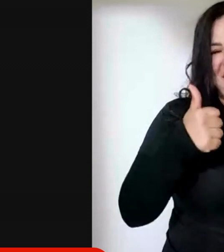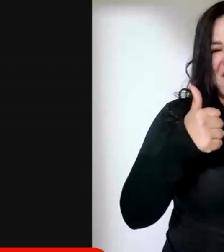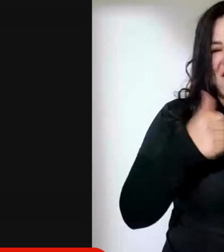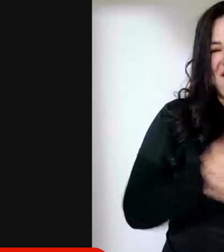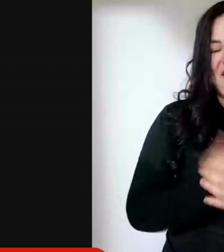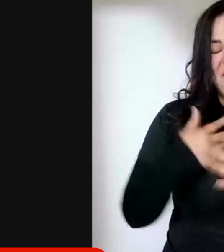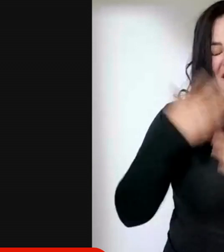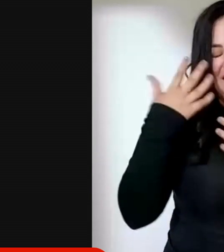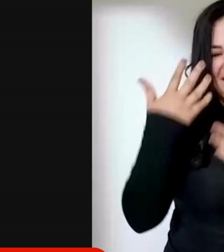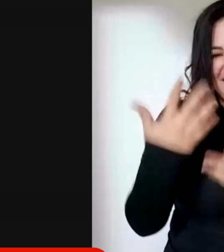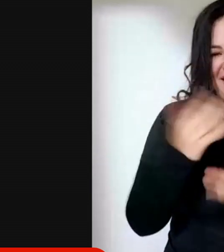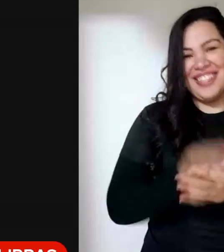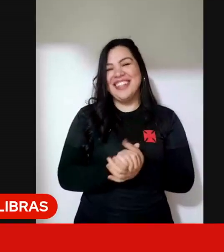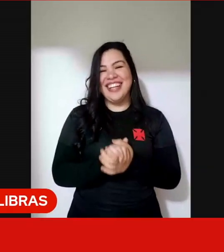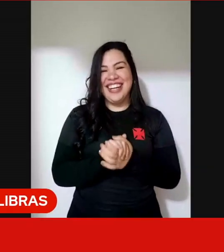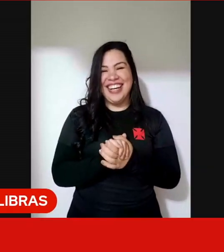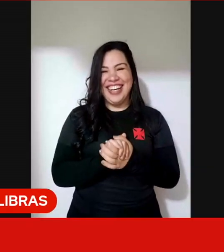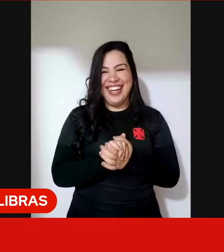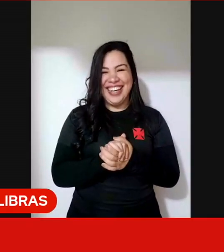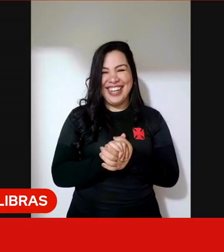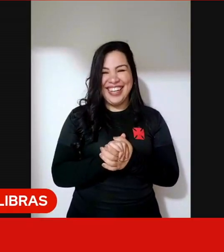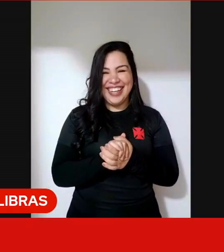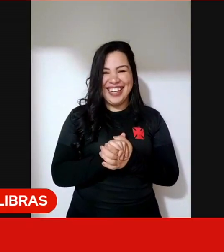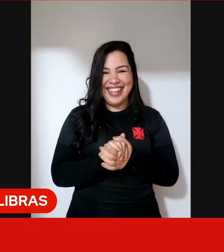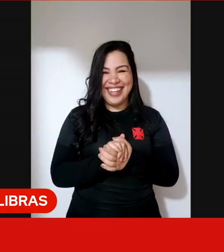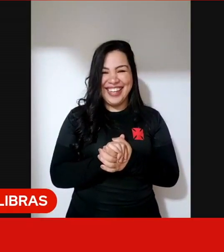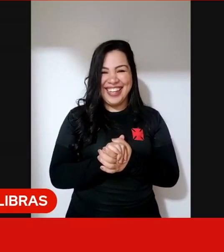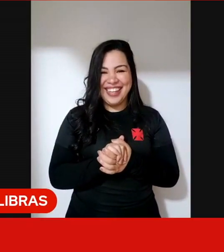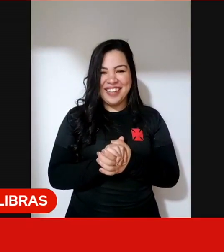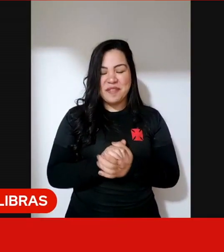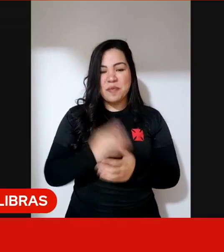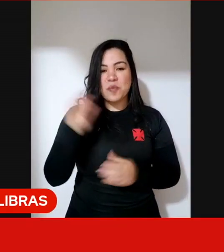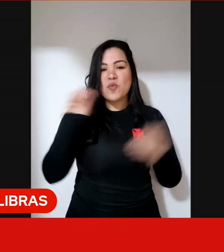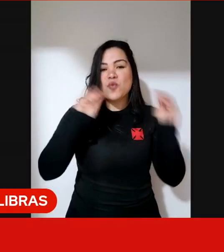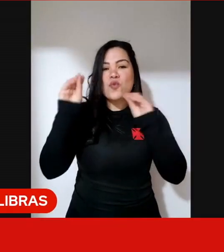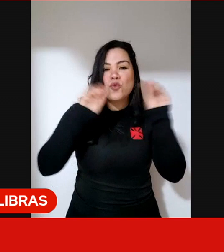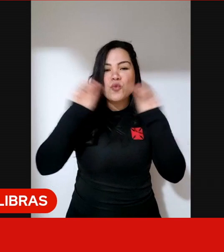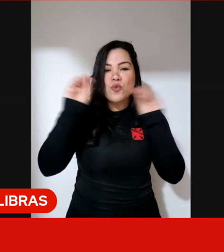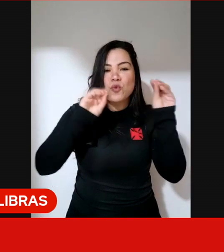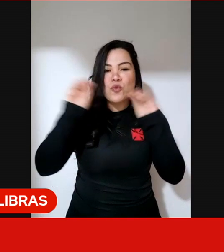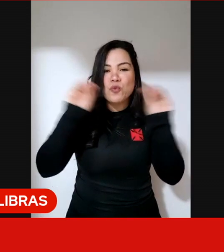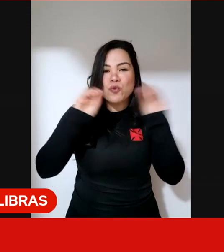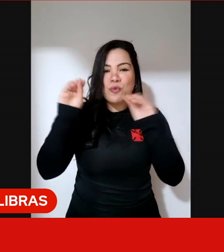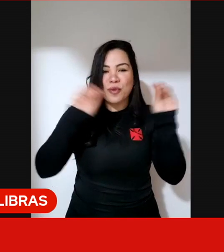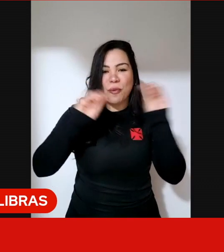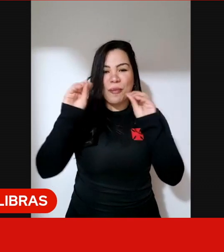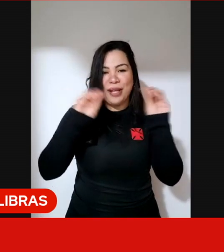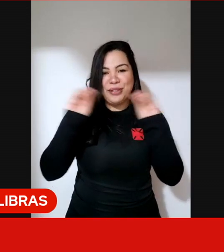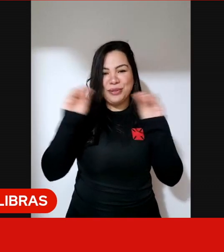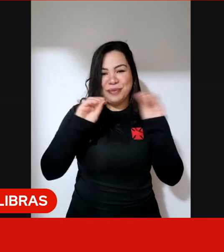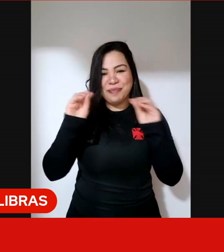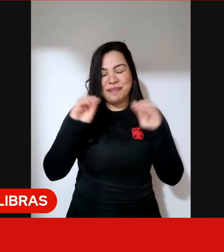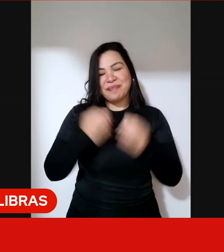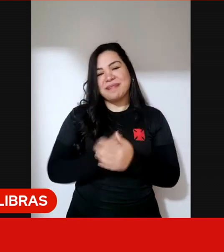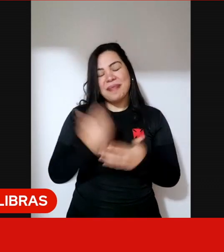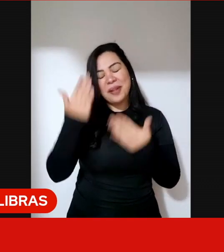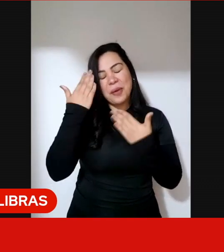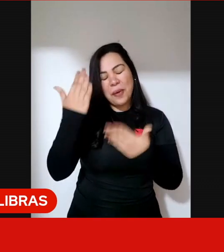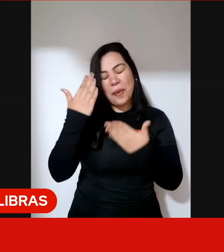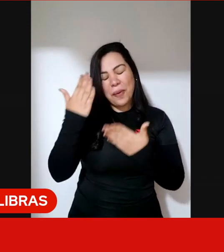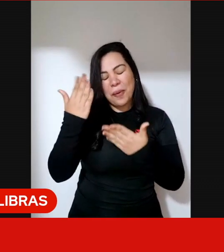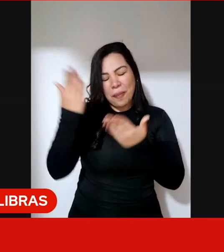Então tá bom, então, eu que agradeço. Um beijo enorme e obrigada pela